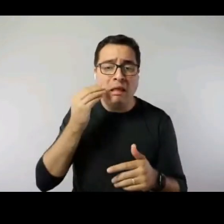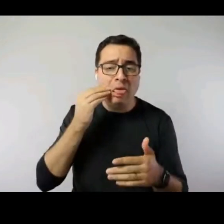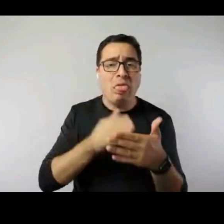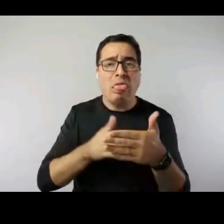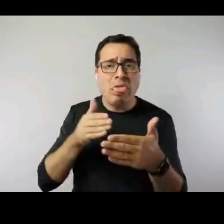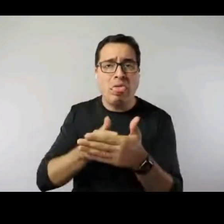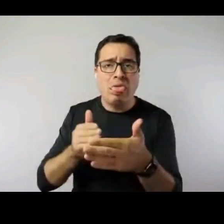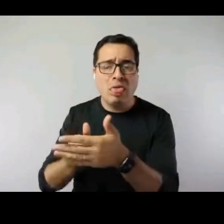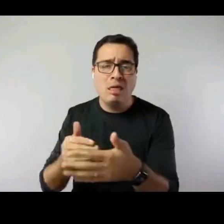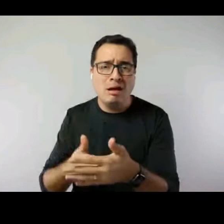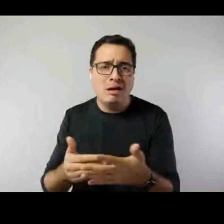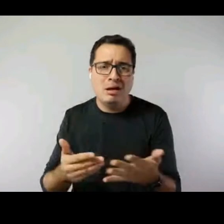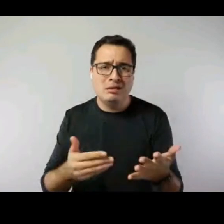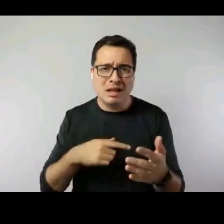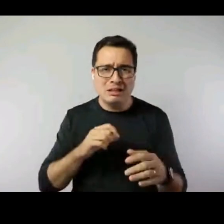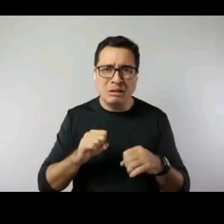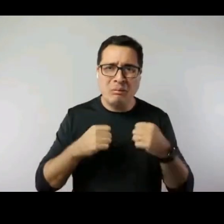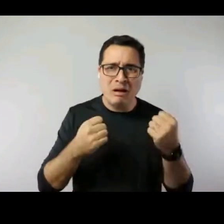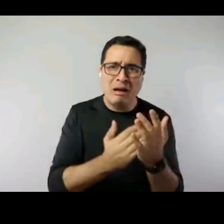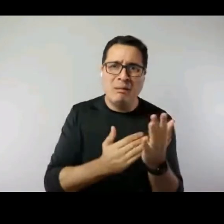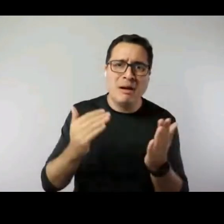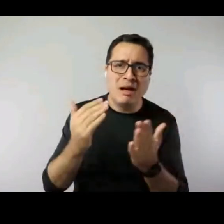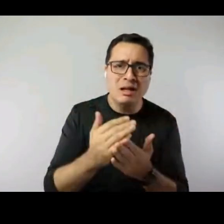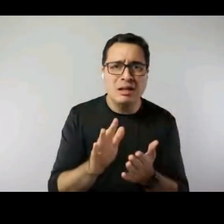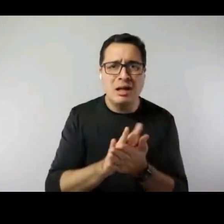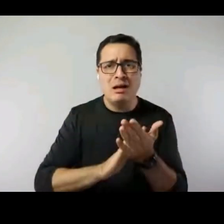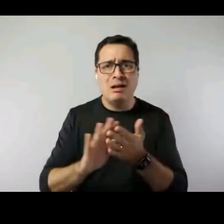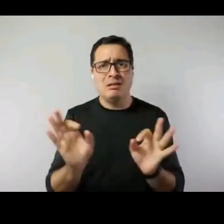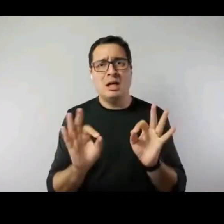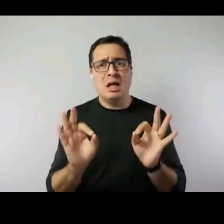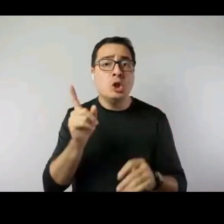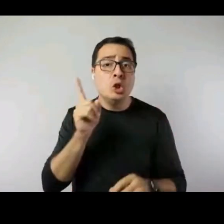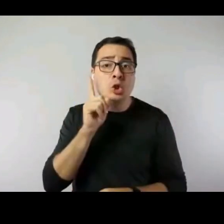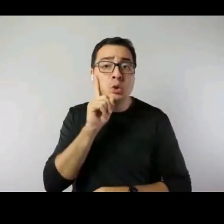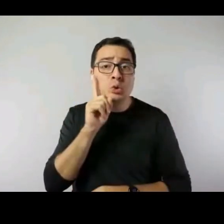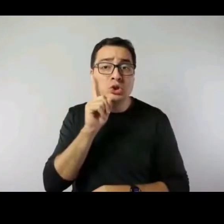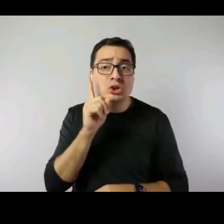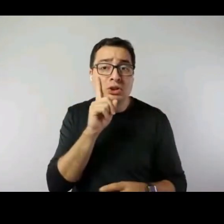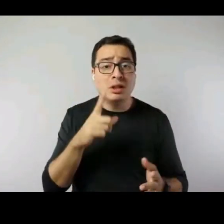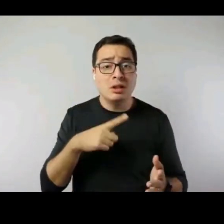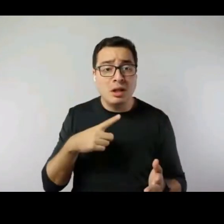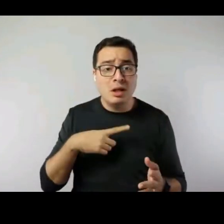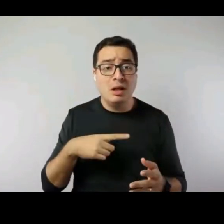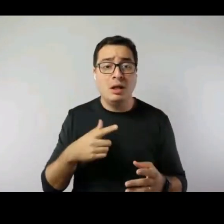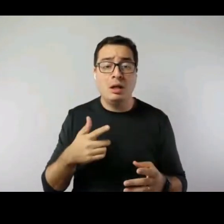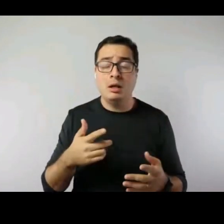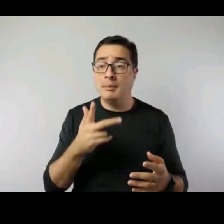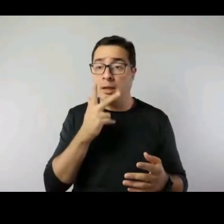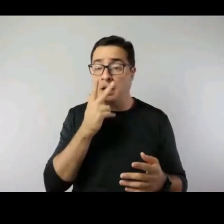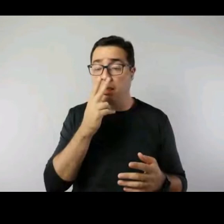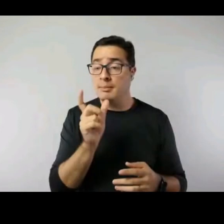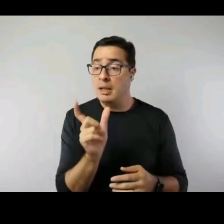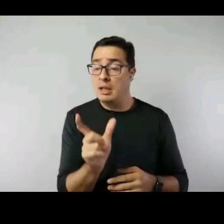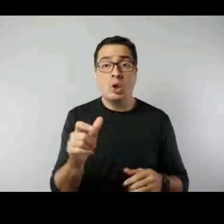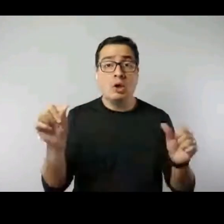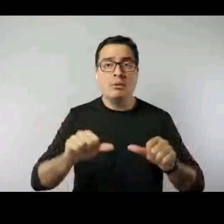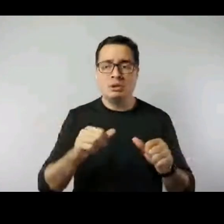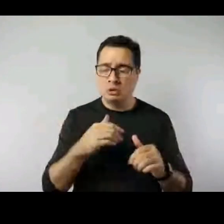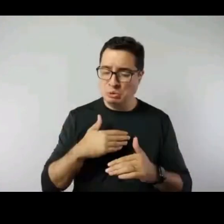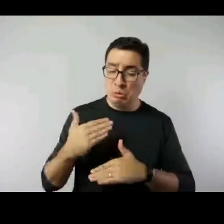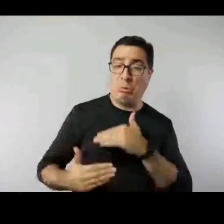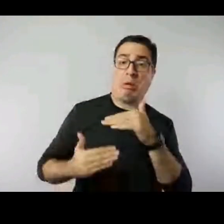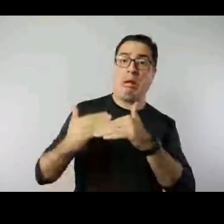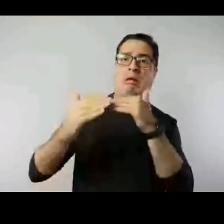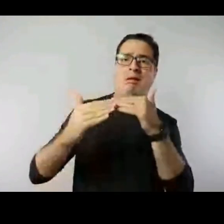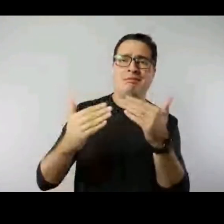não temos que superar mais nada, porque cada dia, né, essa palavra é horrível, superação,